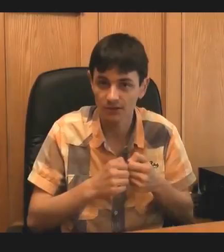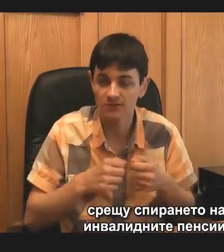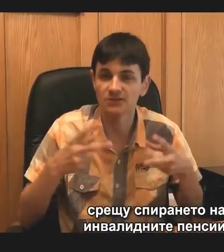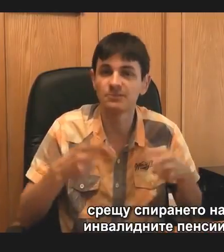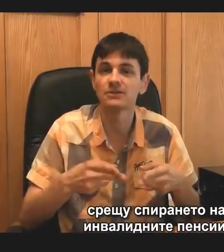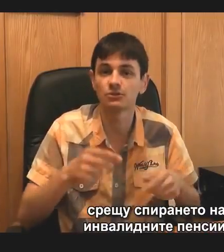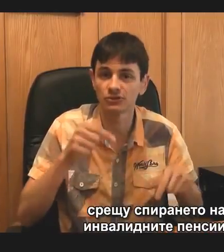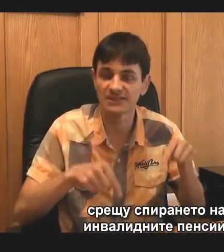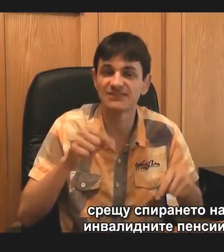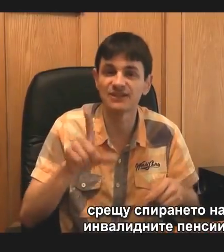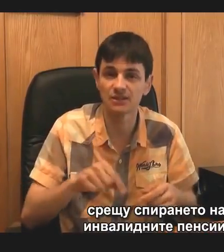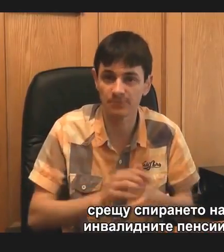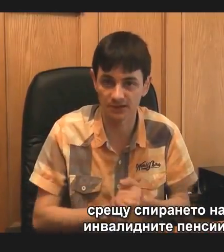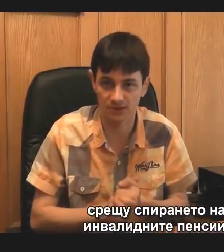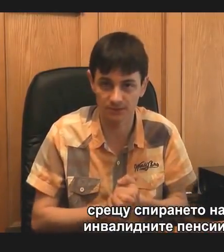за спирането на тези инвалидни пенсии.